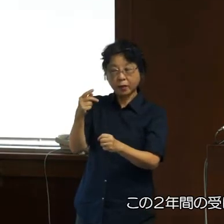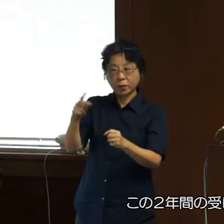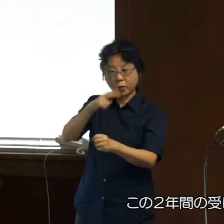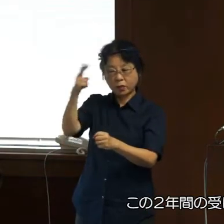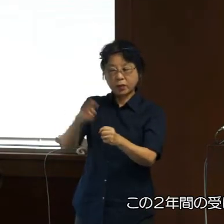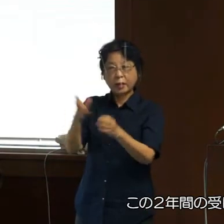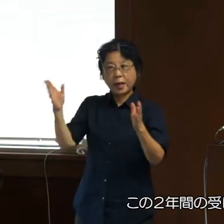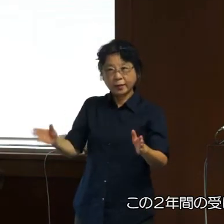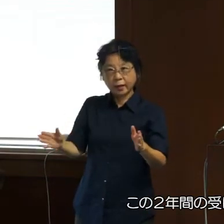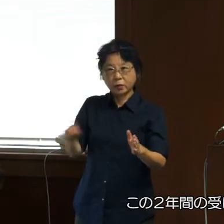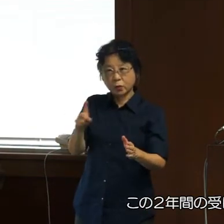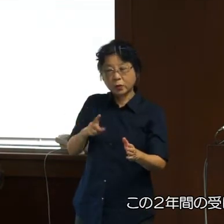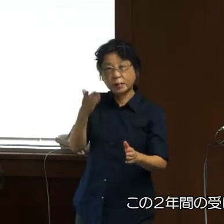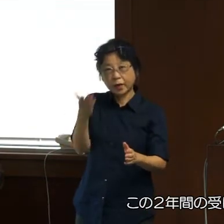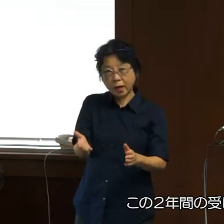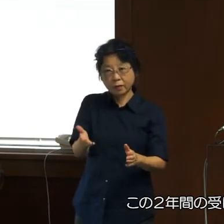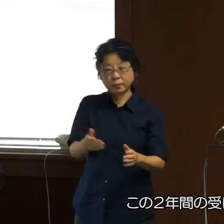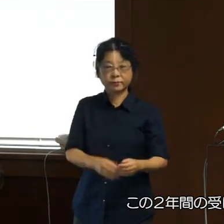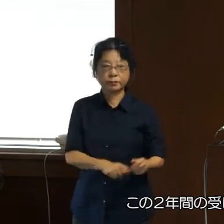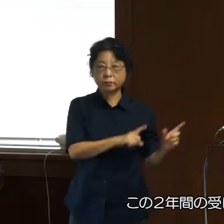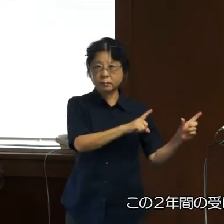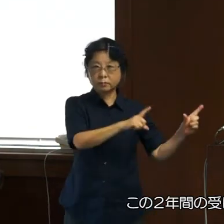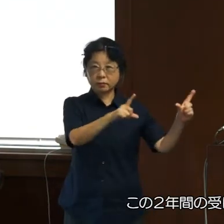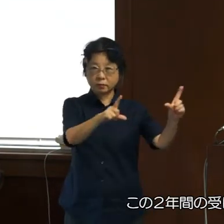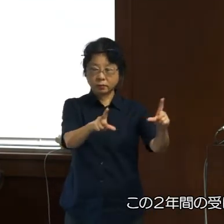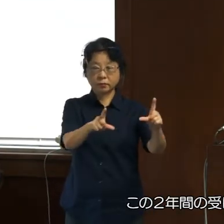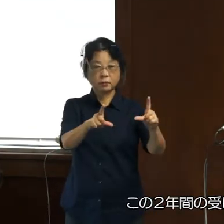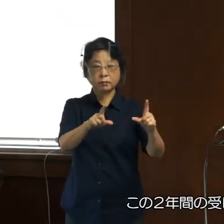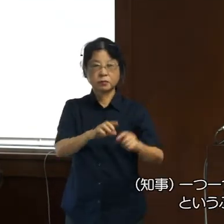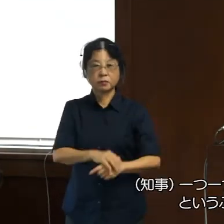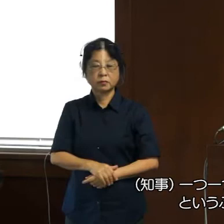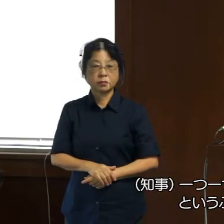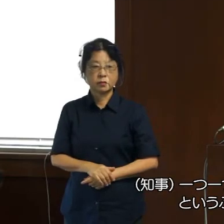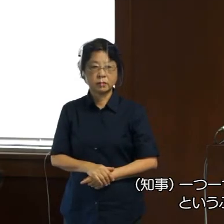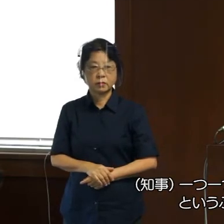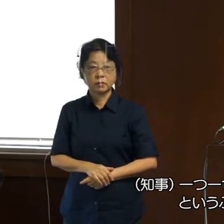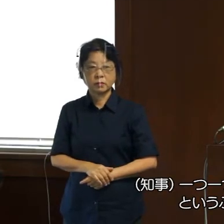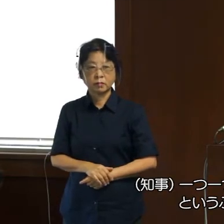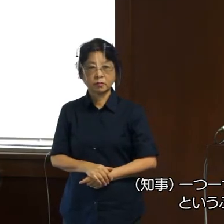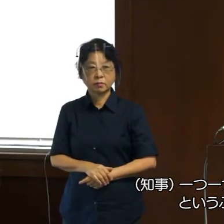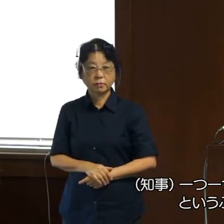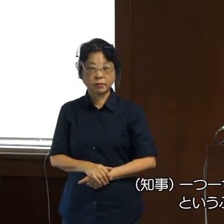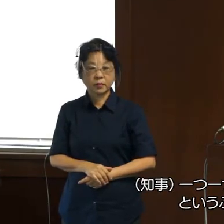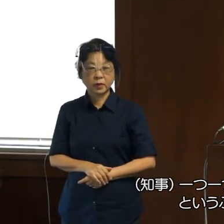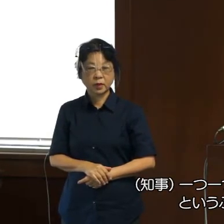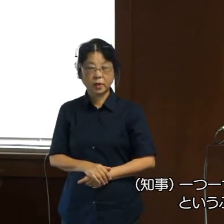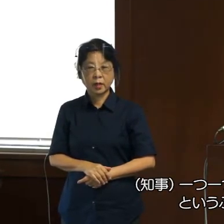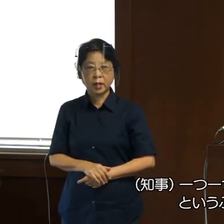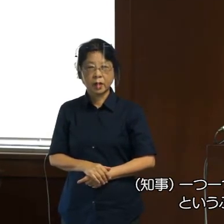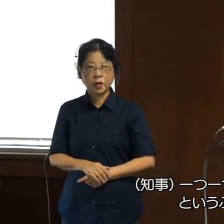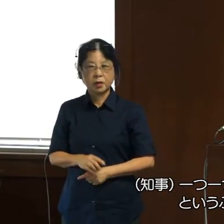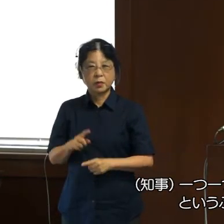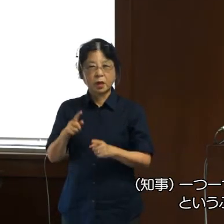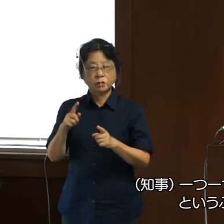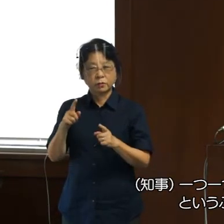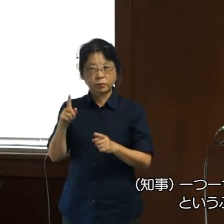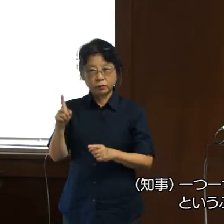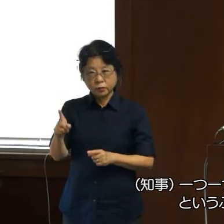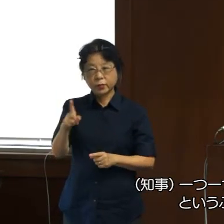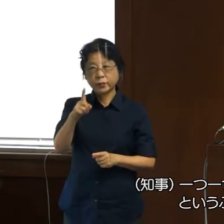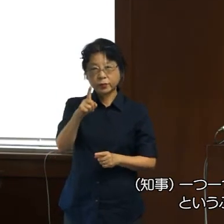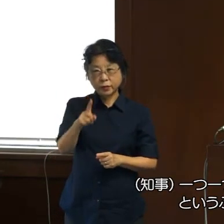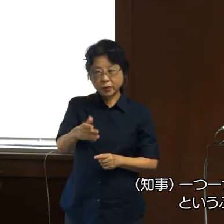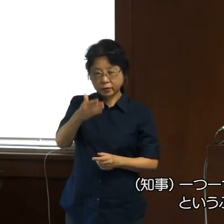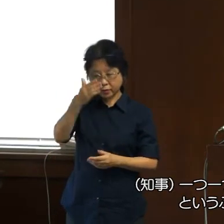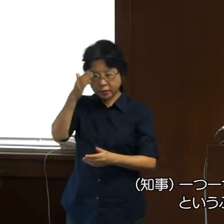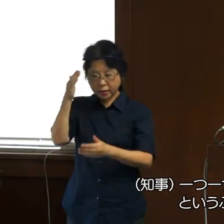願いします。 まあ、そうですね、一つ一つ丁寧にやってきたという